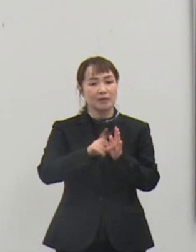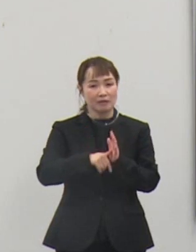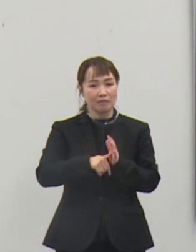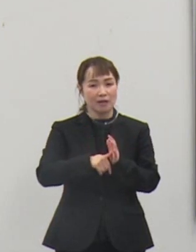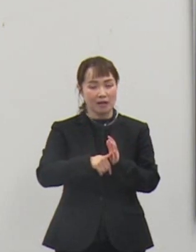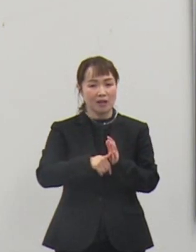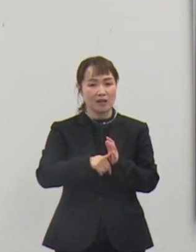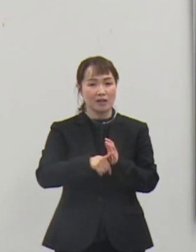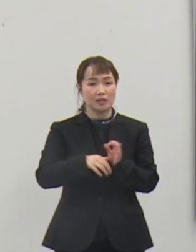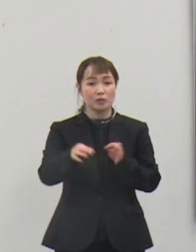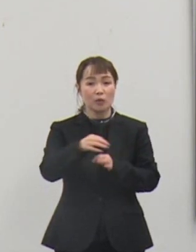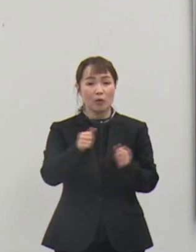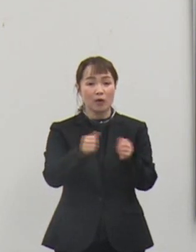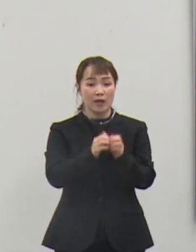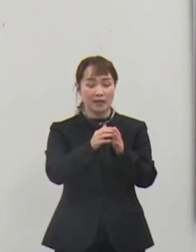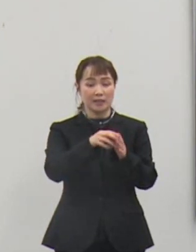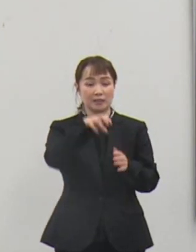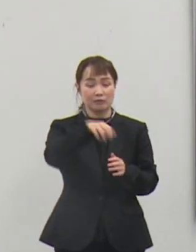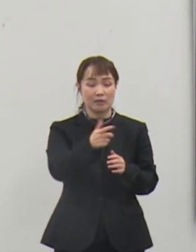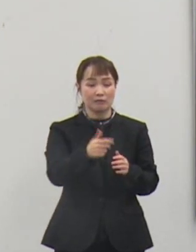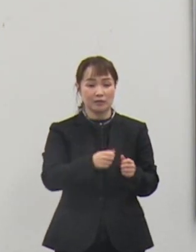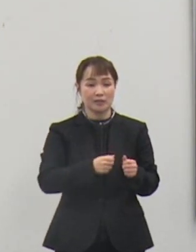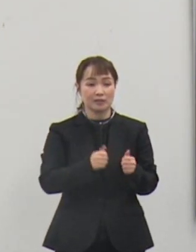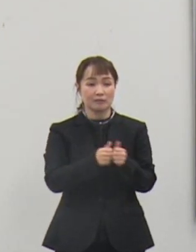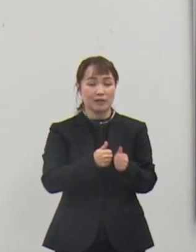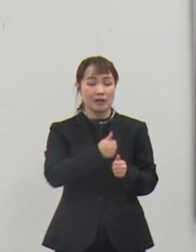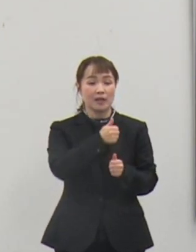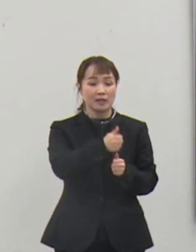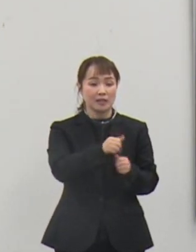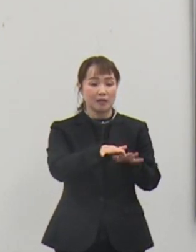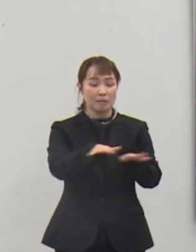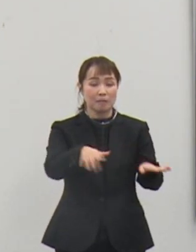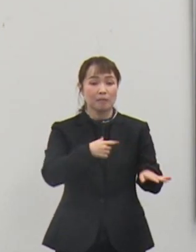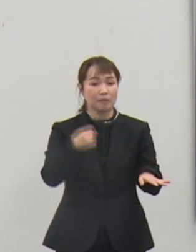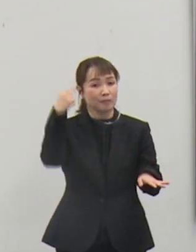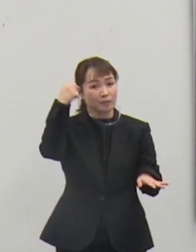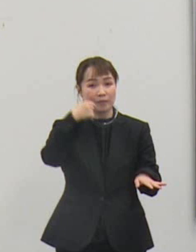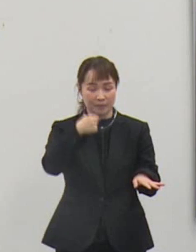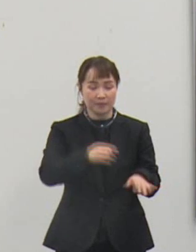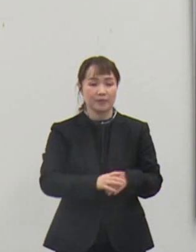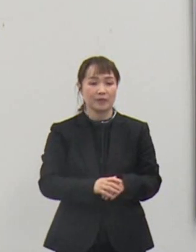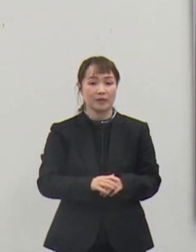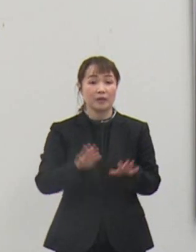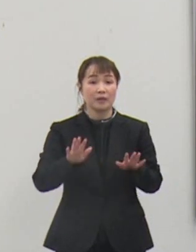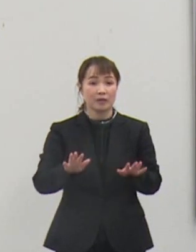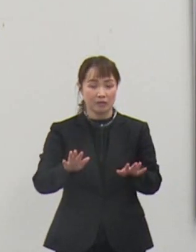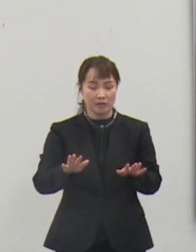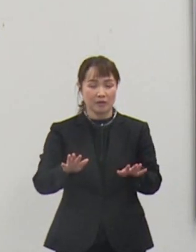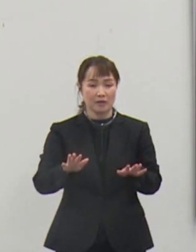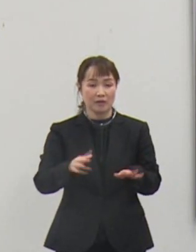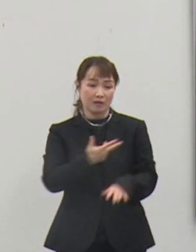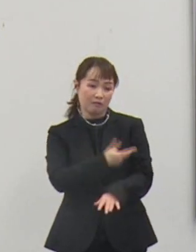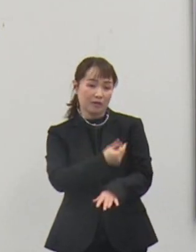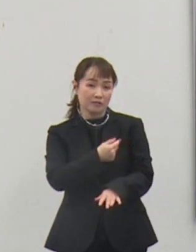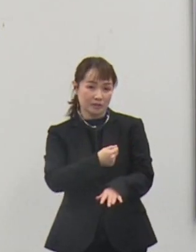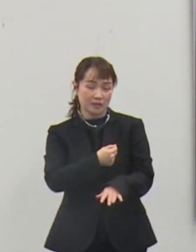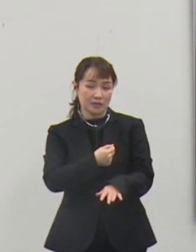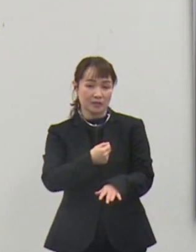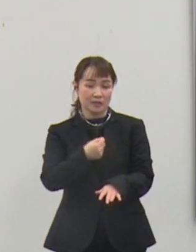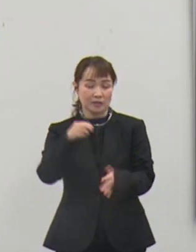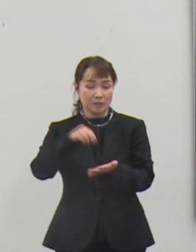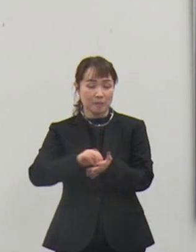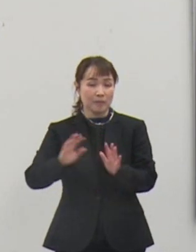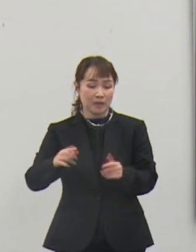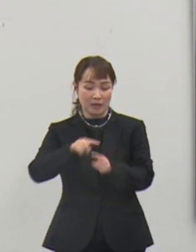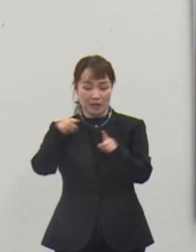て、働きかけをまた再度していきたいというふうに思っておりますし、今回そのワクチン検査パッケージ